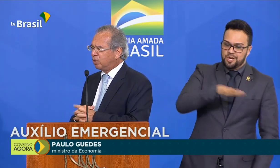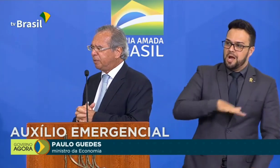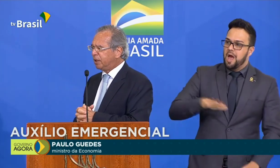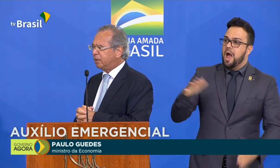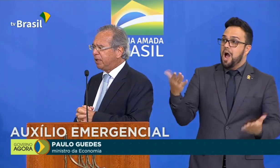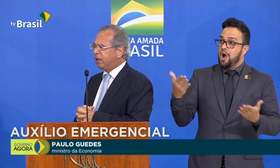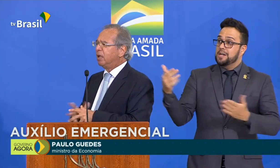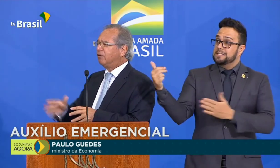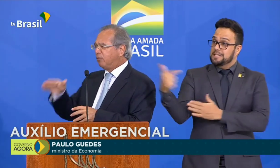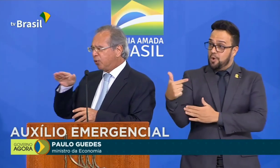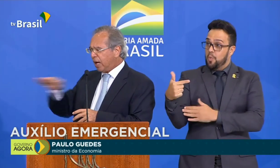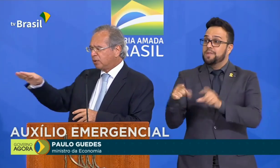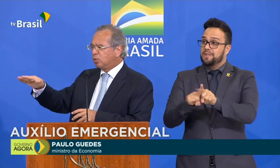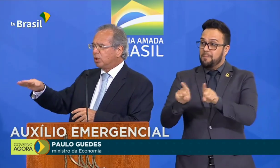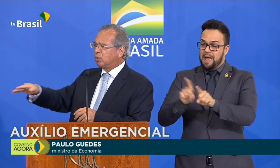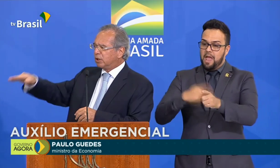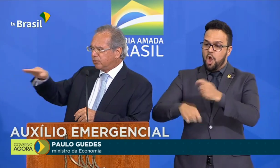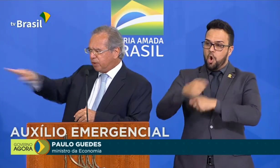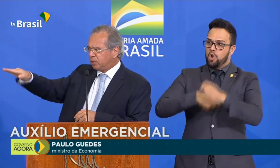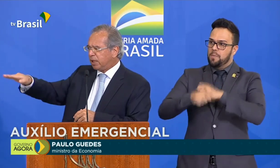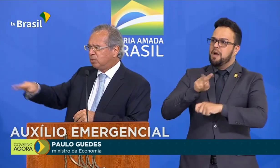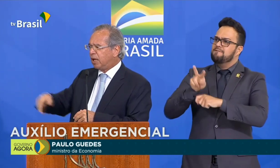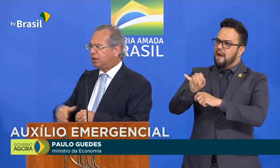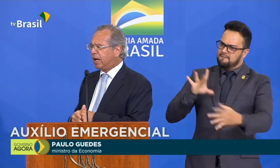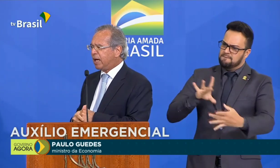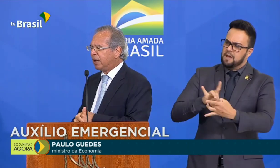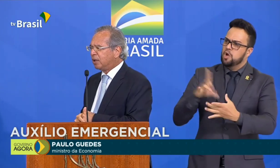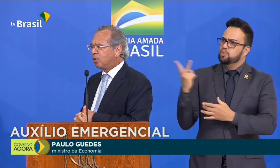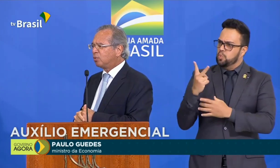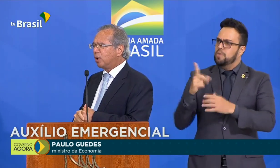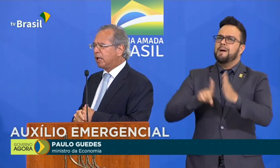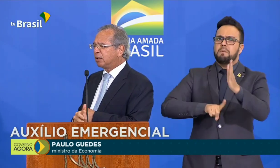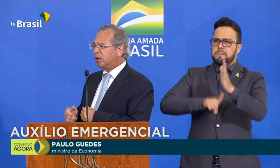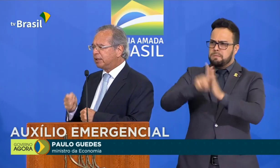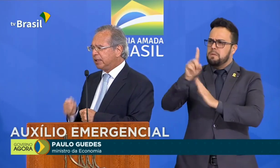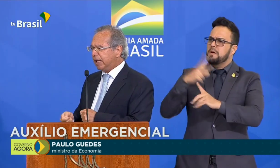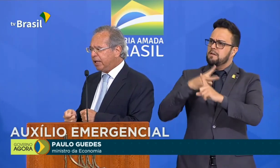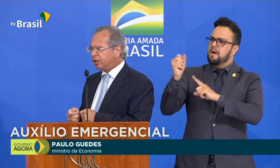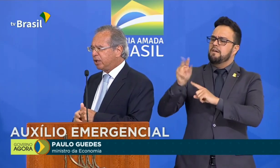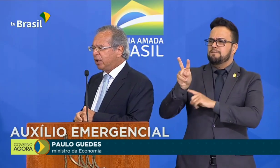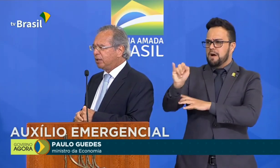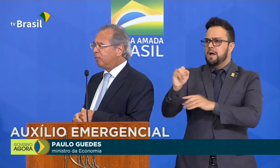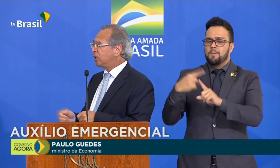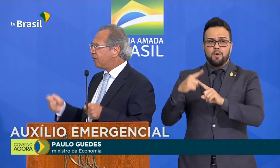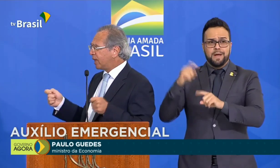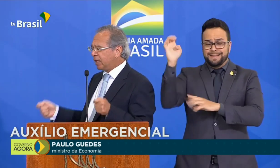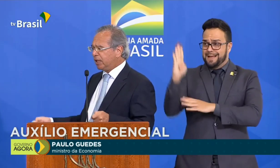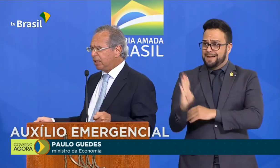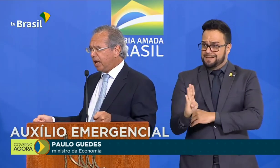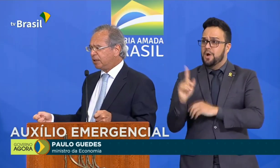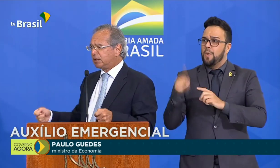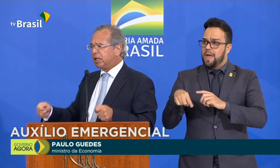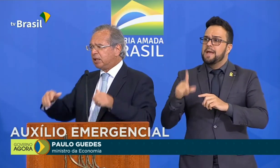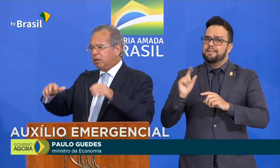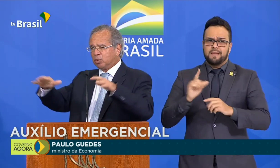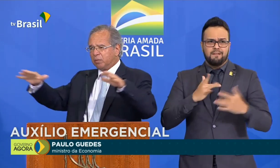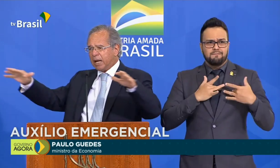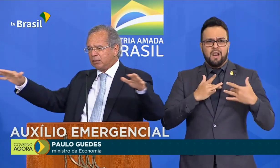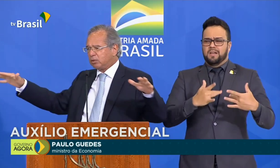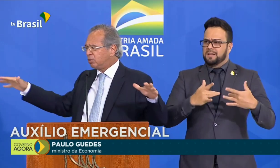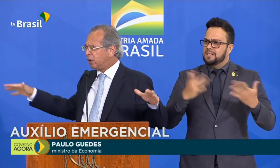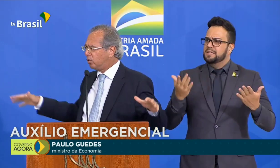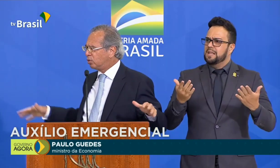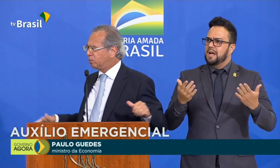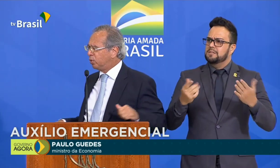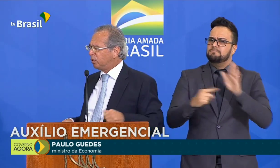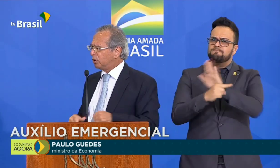que é da economia também. Vamos furar as duas ondas, vamos sair do lado de lá. Somos uma nação resiliente, temos a fraternidade, estendemos o